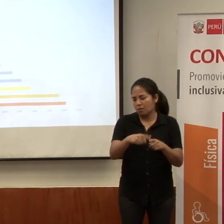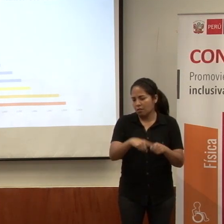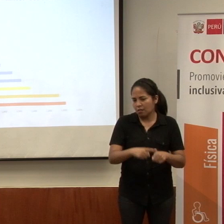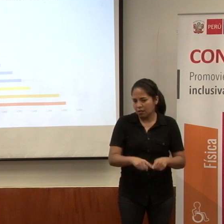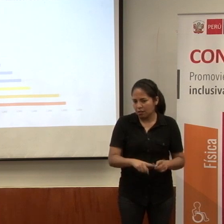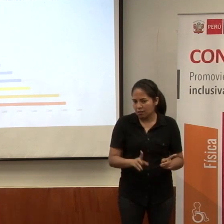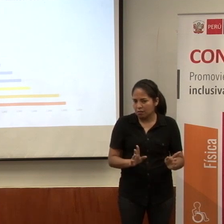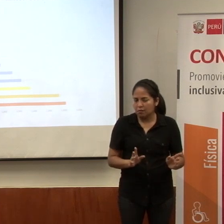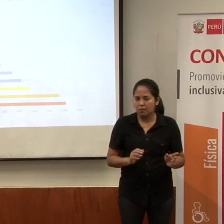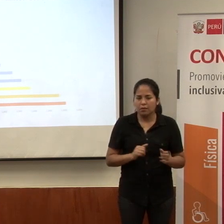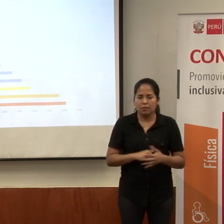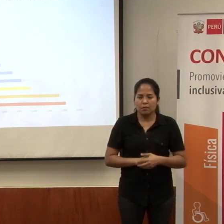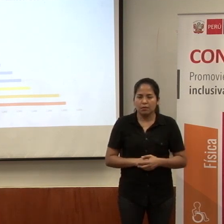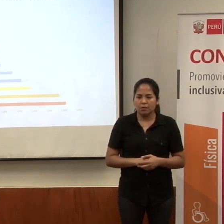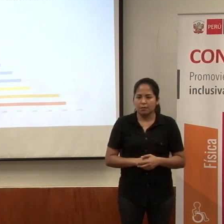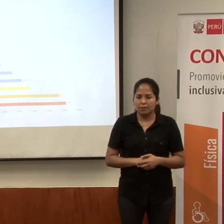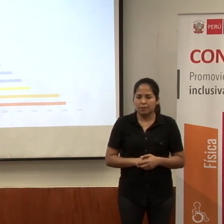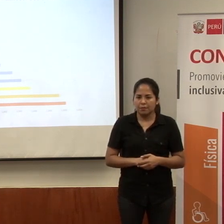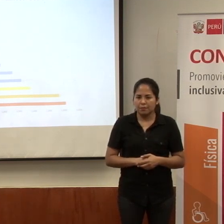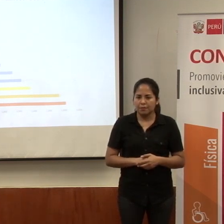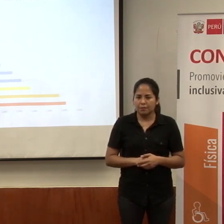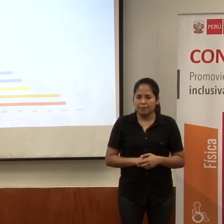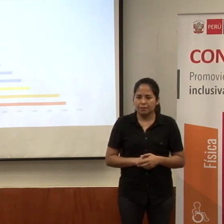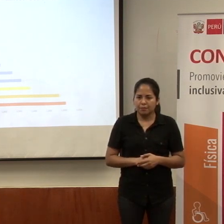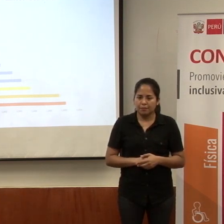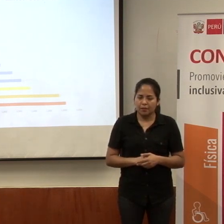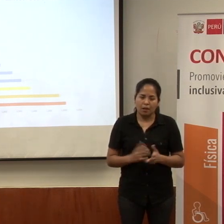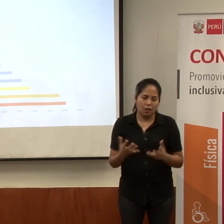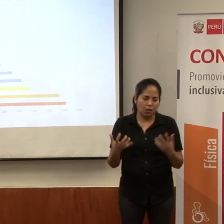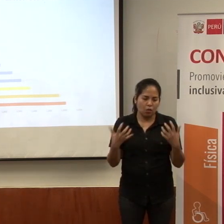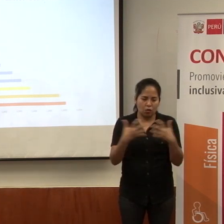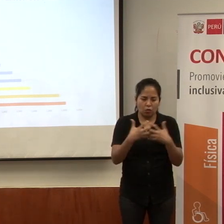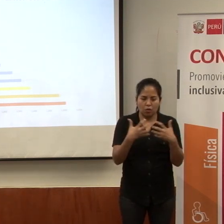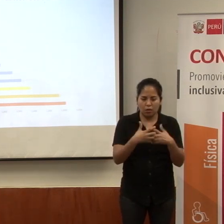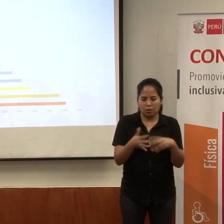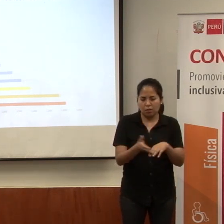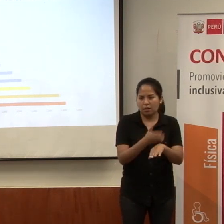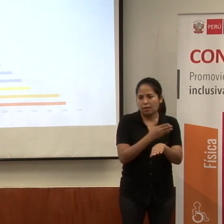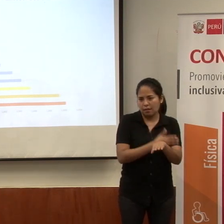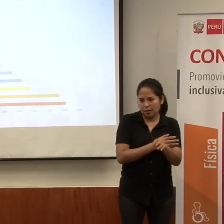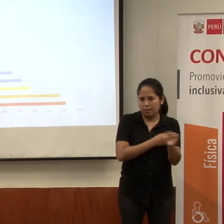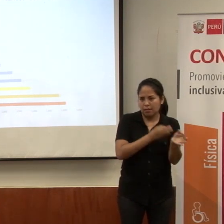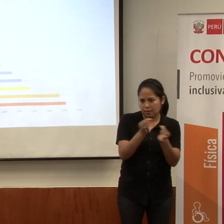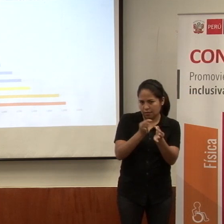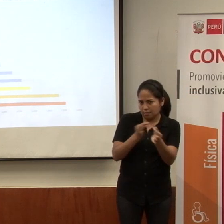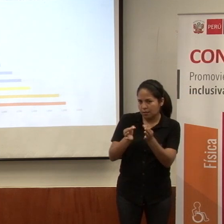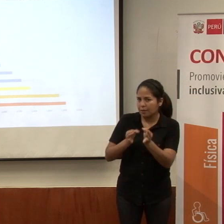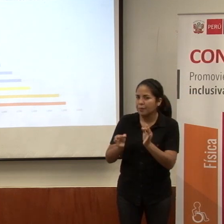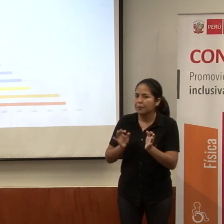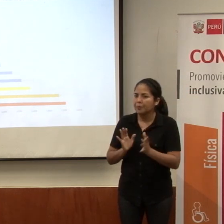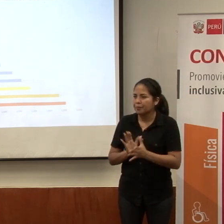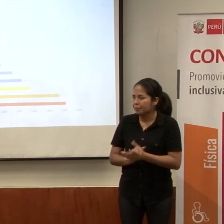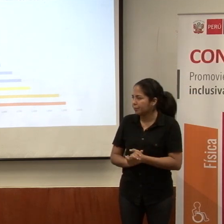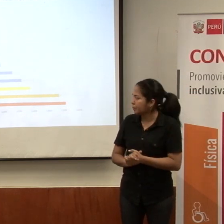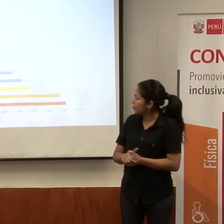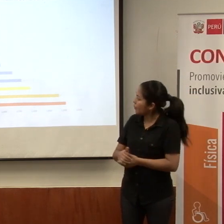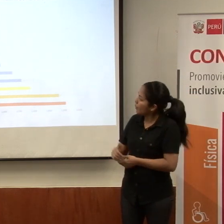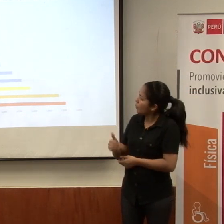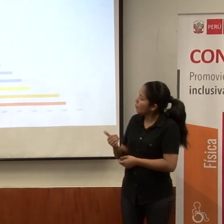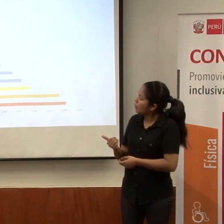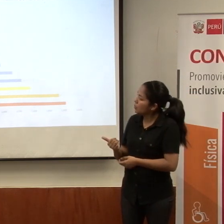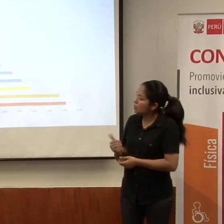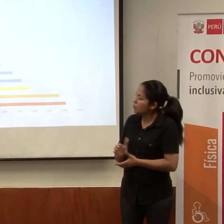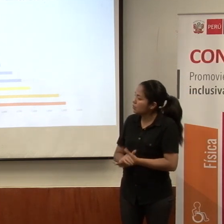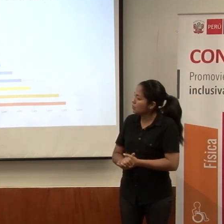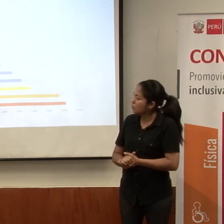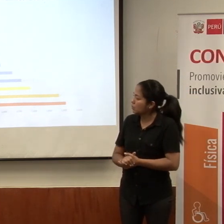externos en línea roja, ¿no? En consonancia con lo que dijimos. Ya en los adultos esta es la principal causa y hay otras que tienen que